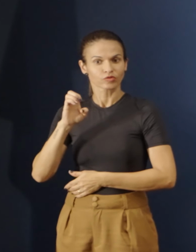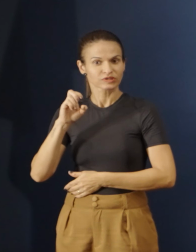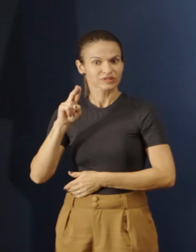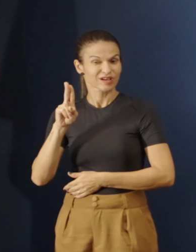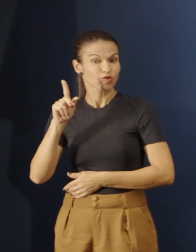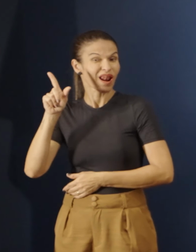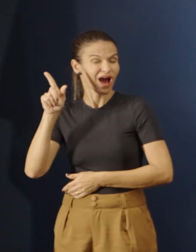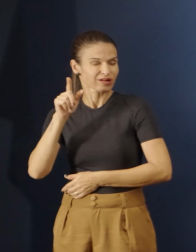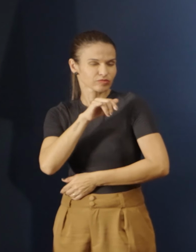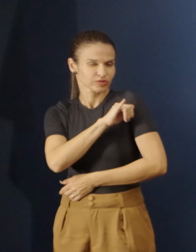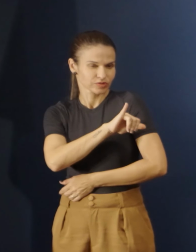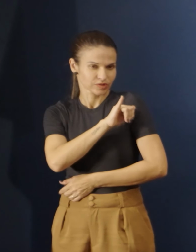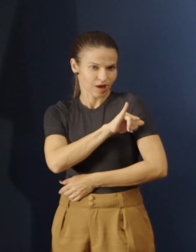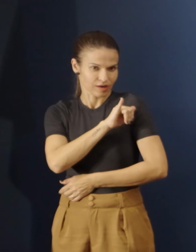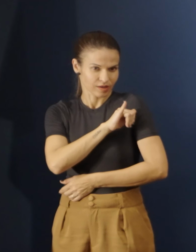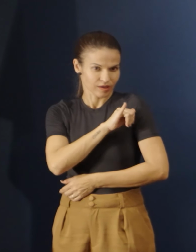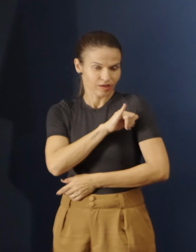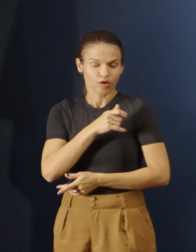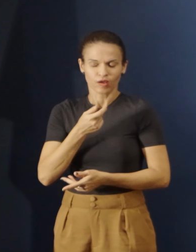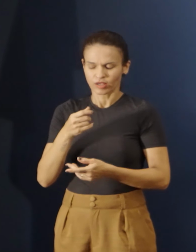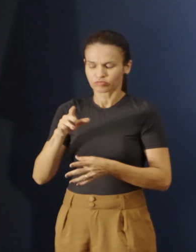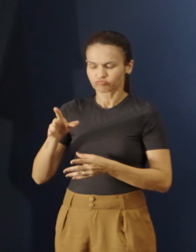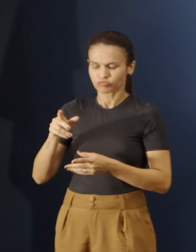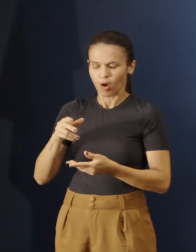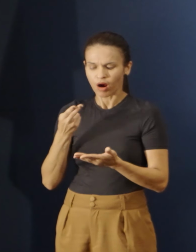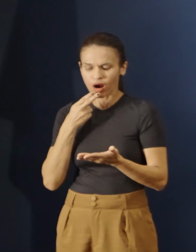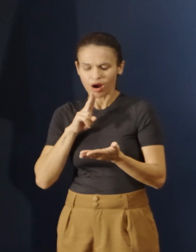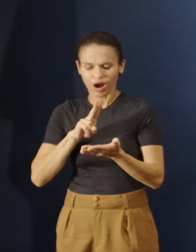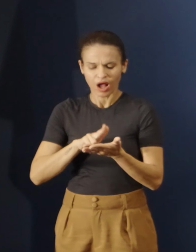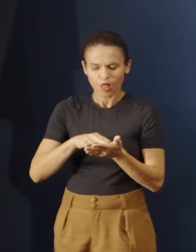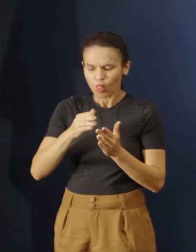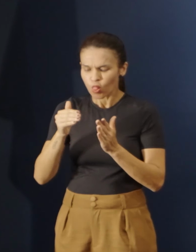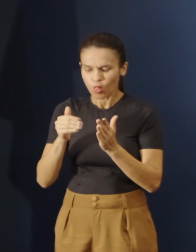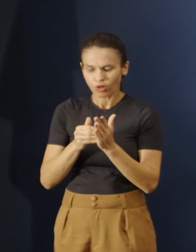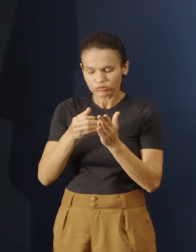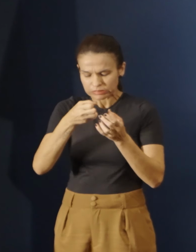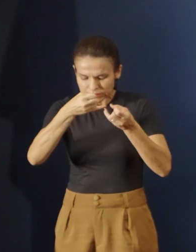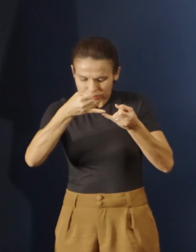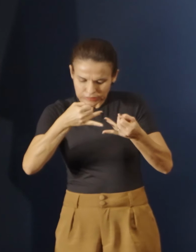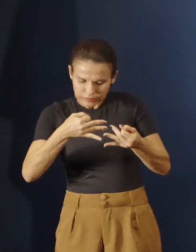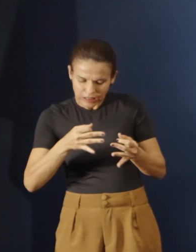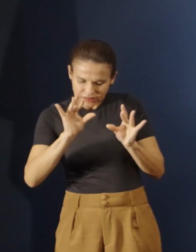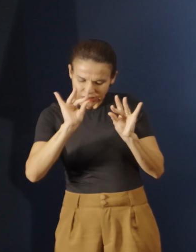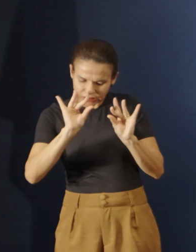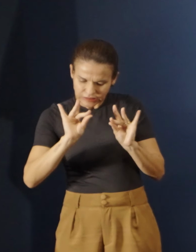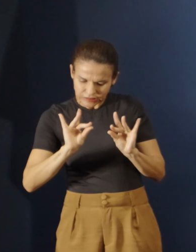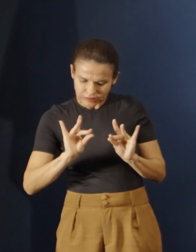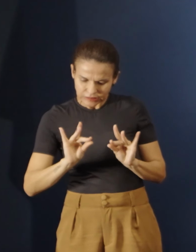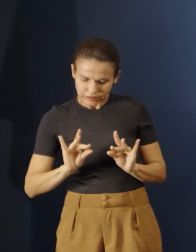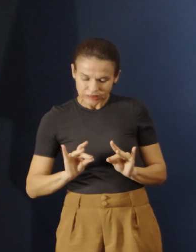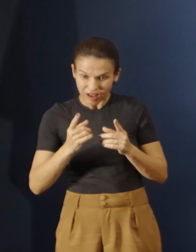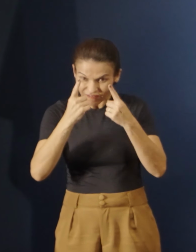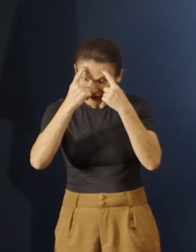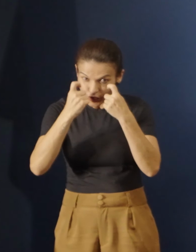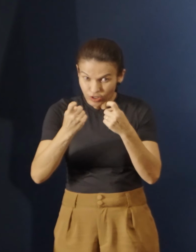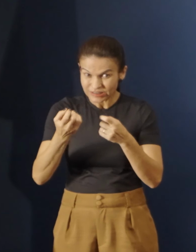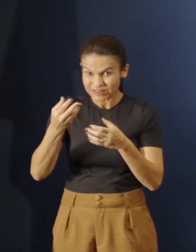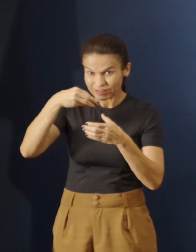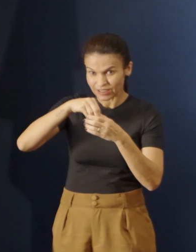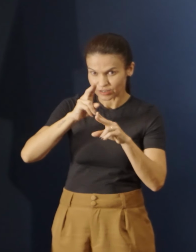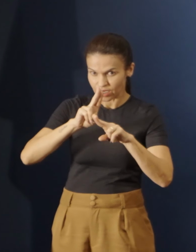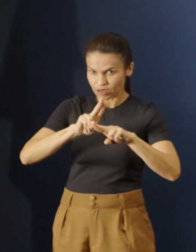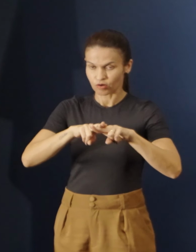de Janeiro. O Alceu pegava essas cartas com todos os relatos minuciosos da violência dentro da